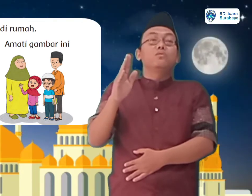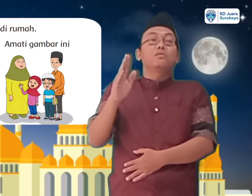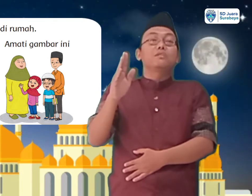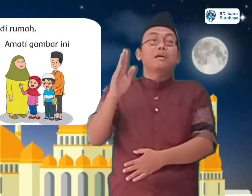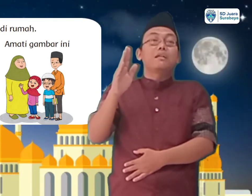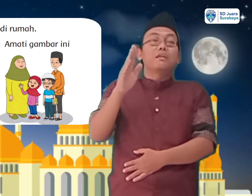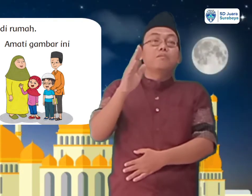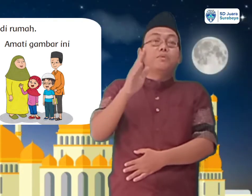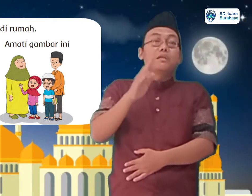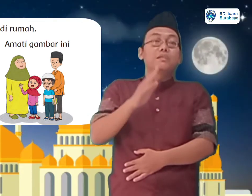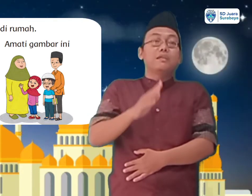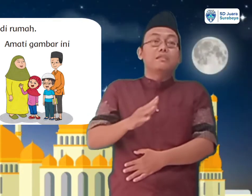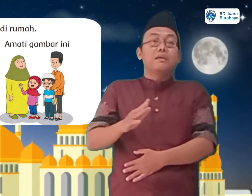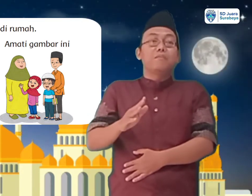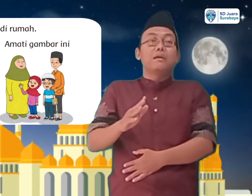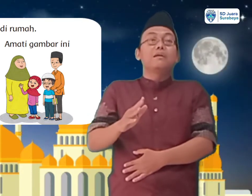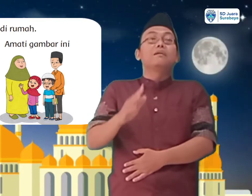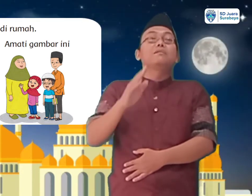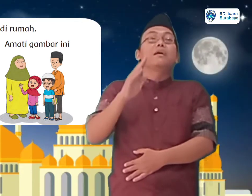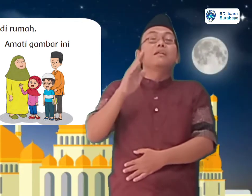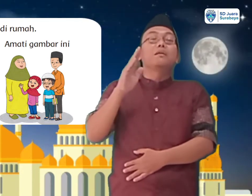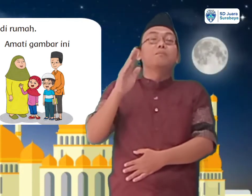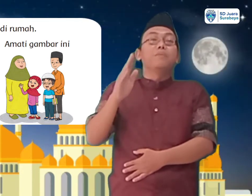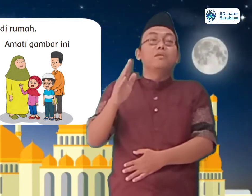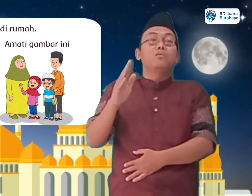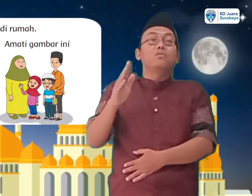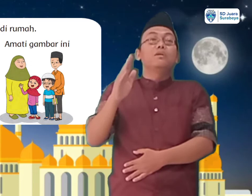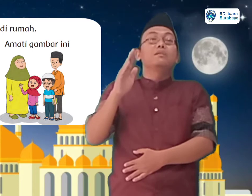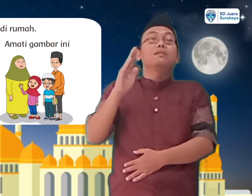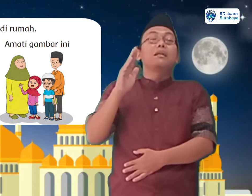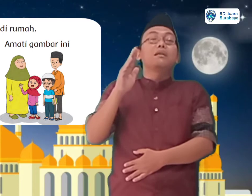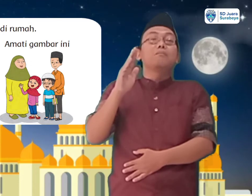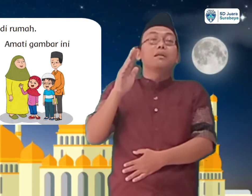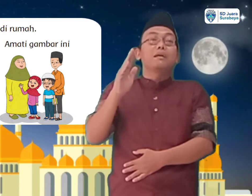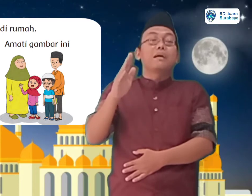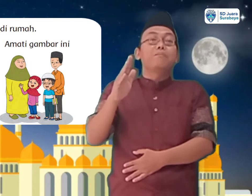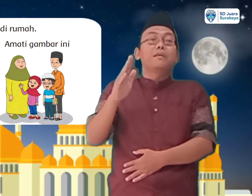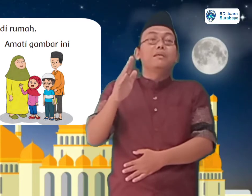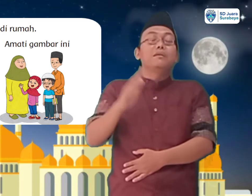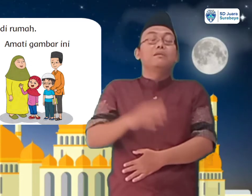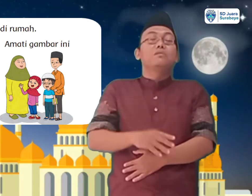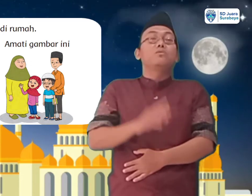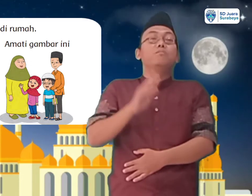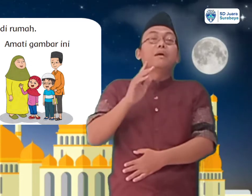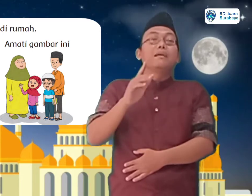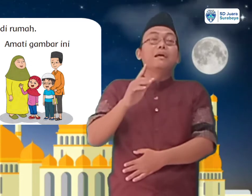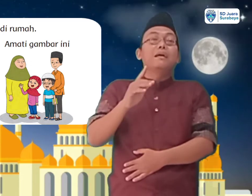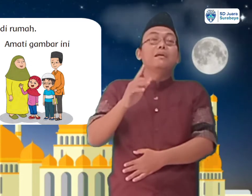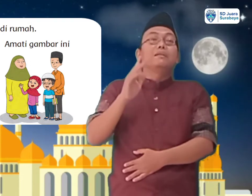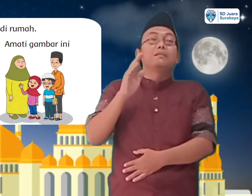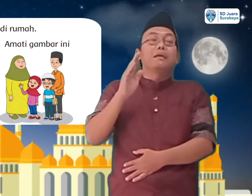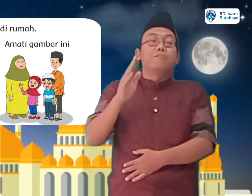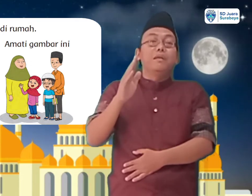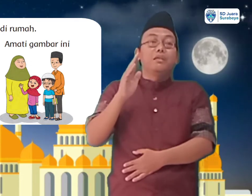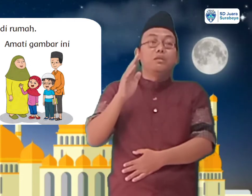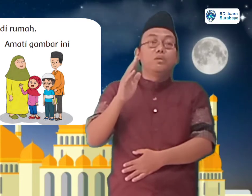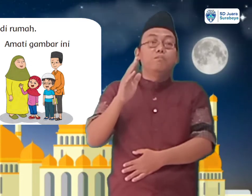sama, saling membantu, saling melengkapi supaya dapat hidup berbahagia.